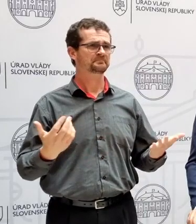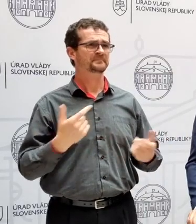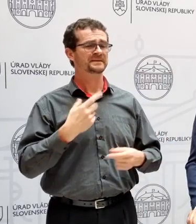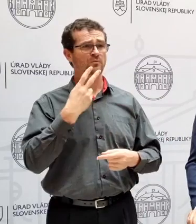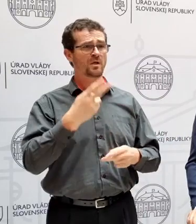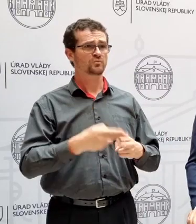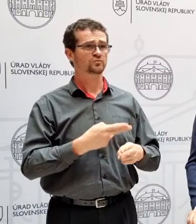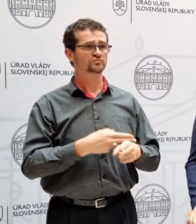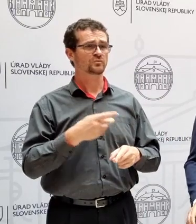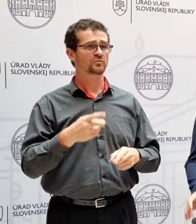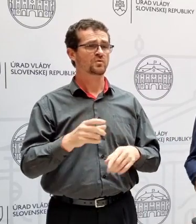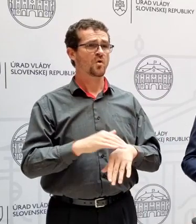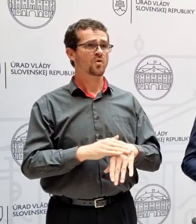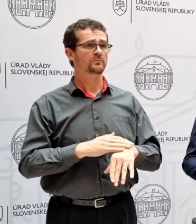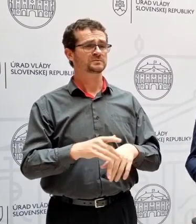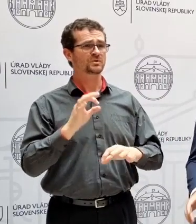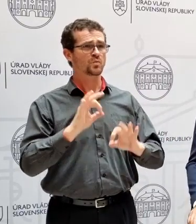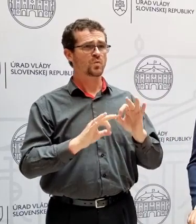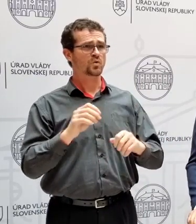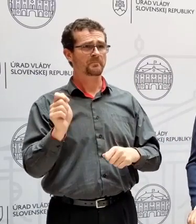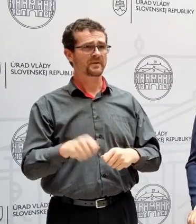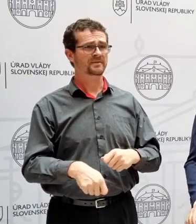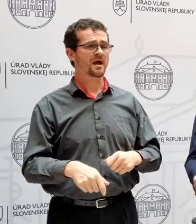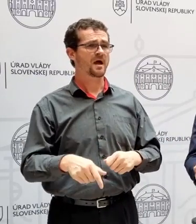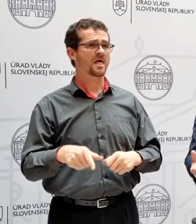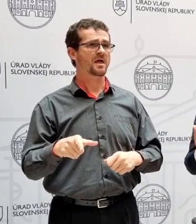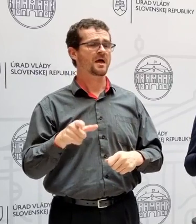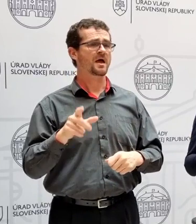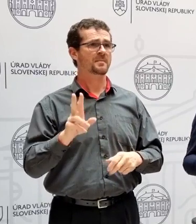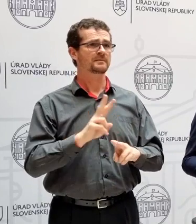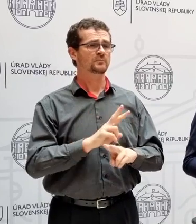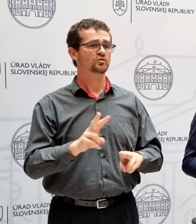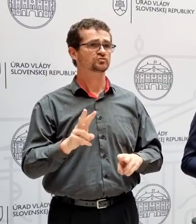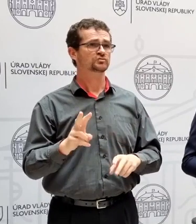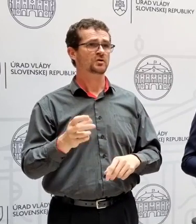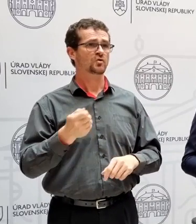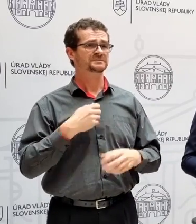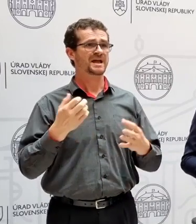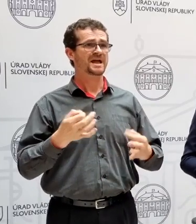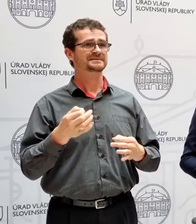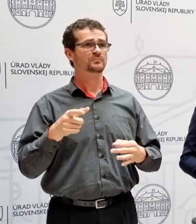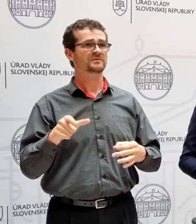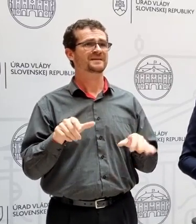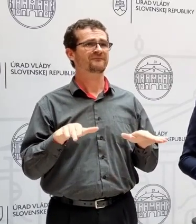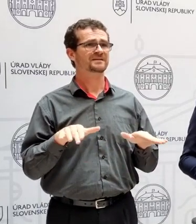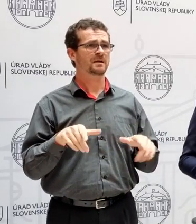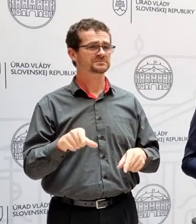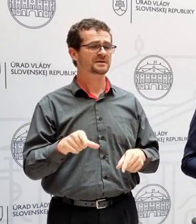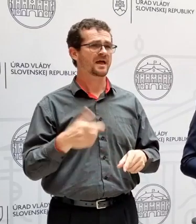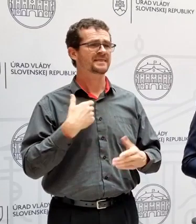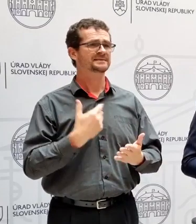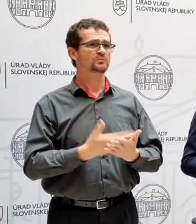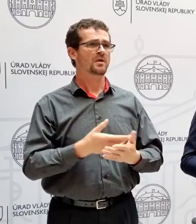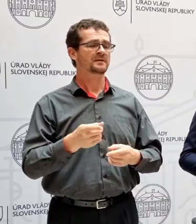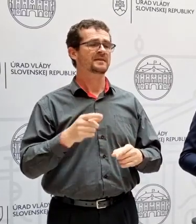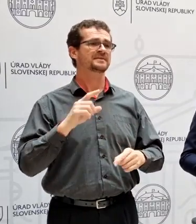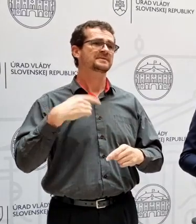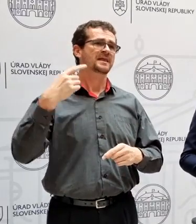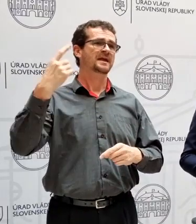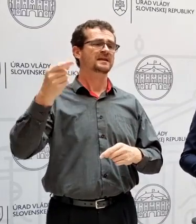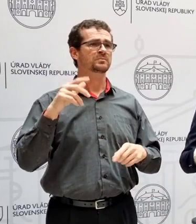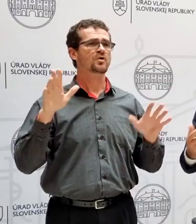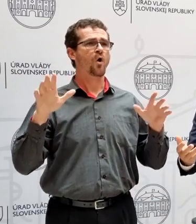pohľadu štátu odpustiť úroky, penále a mať šancu, že získate aspoň toho vrabca a nie spoliehať sa na to, že niekedy